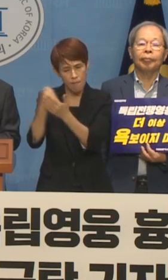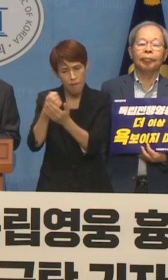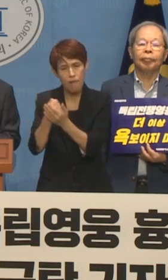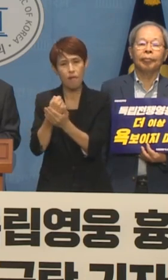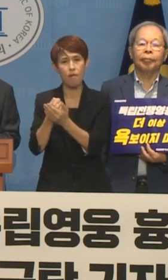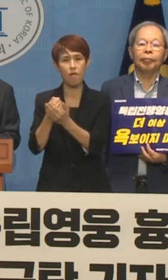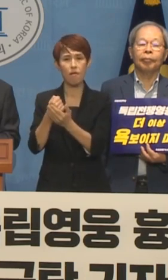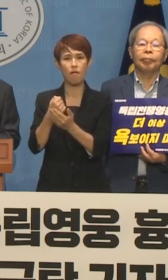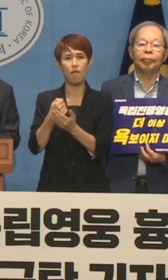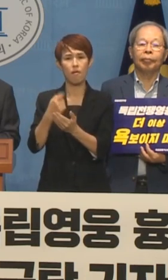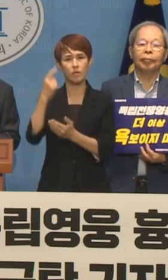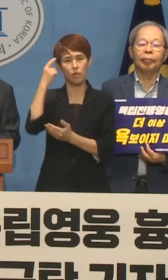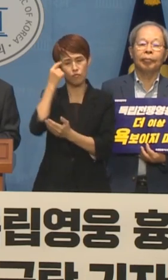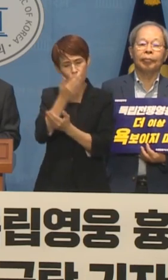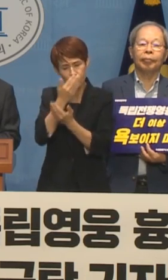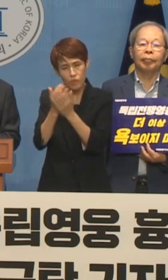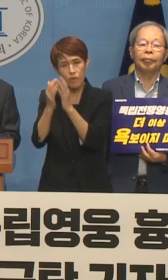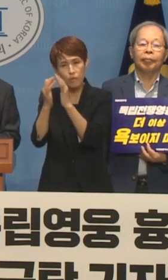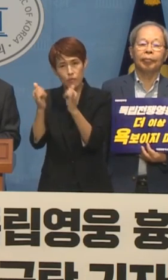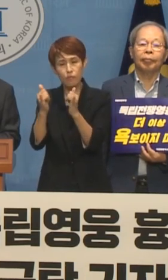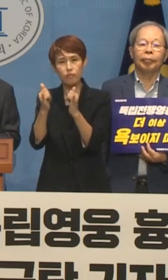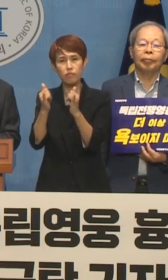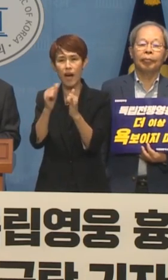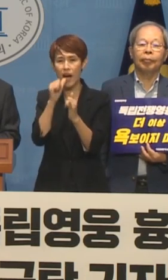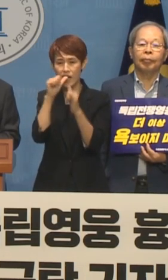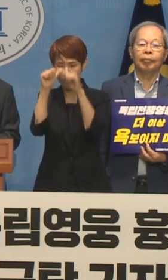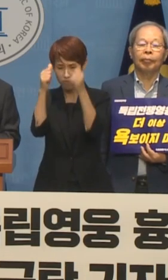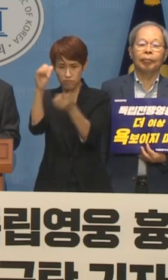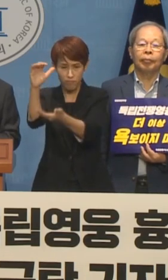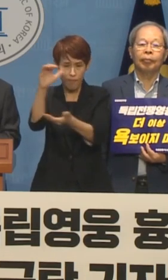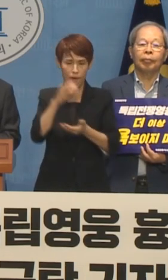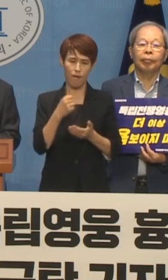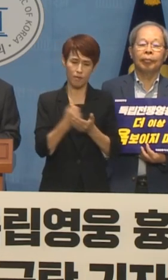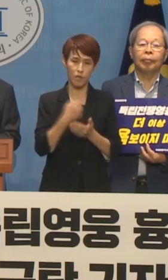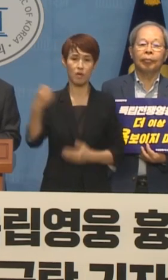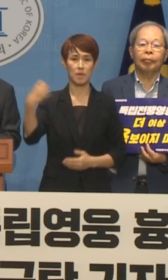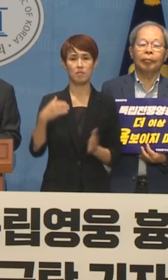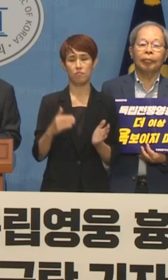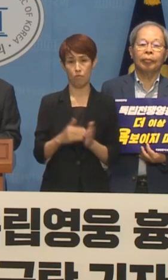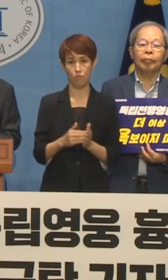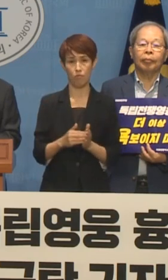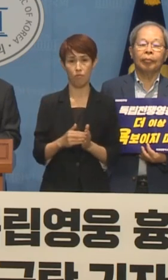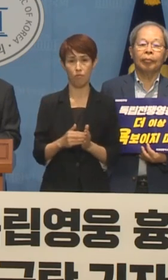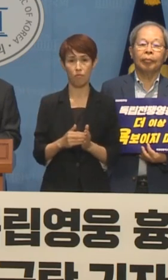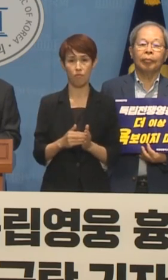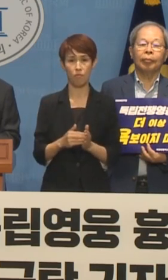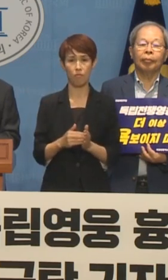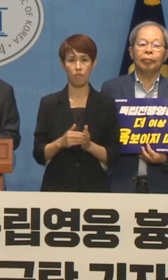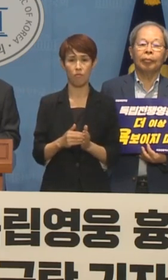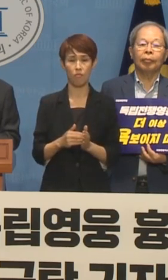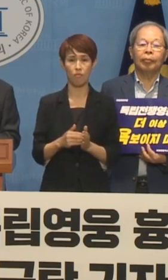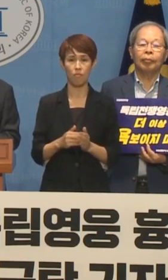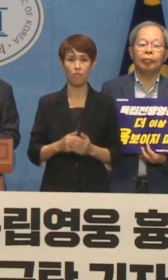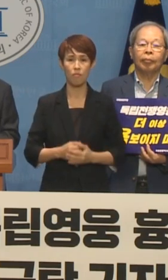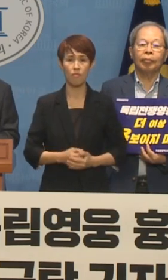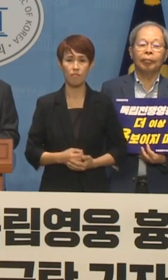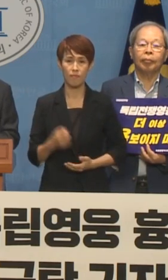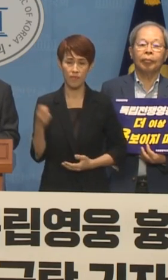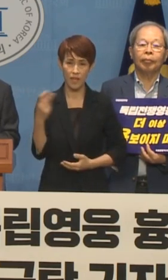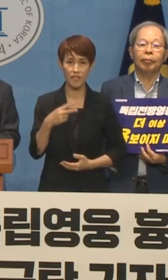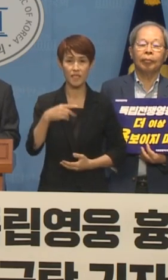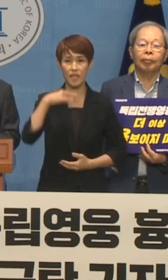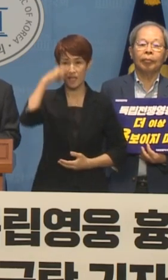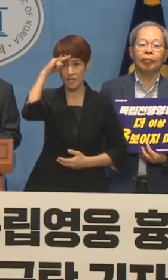지주를 보내는 것이 너무 아쉽다고 말씀을 하셨고요. 그럼에도 불구하고 보내주셨습니다. 이 논란을 거치면서 다시